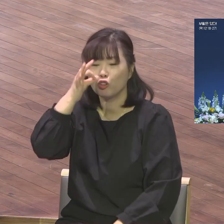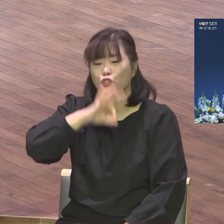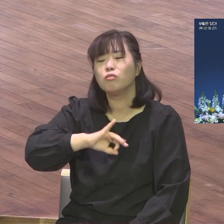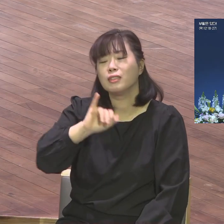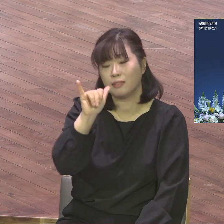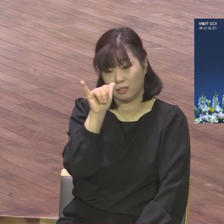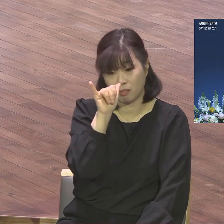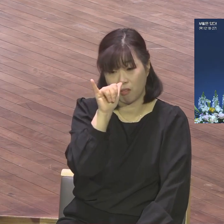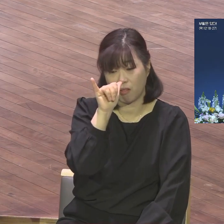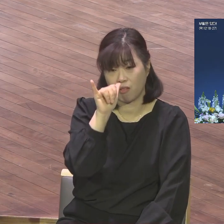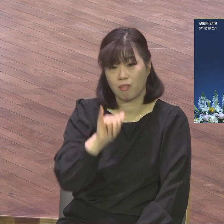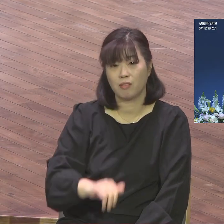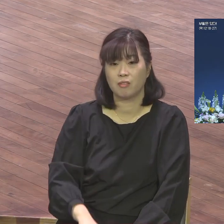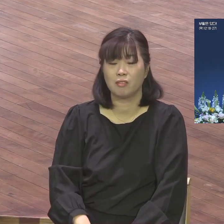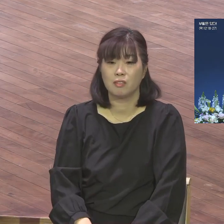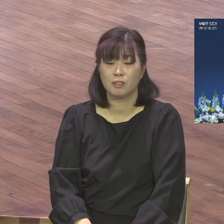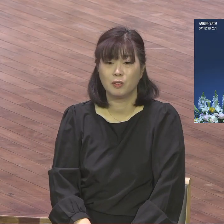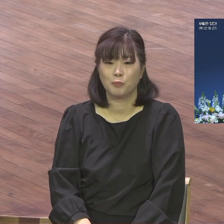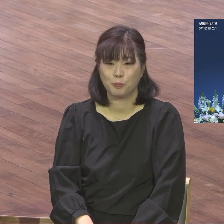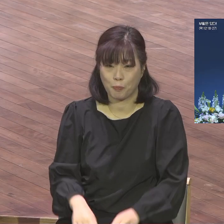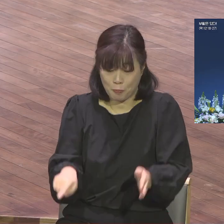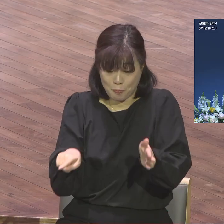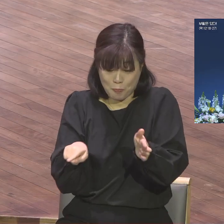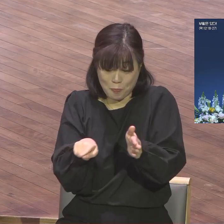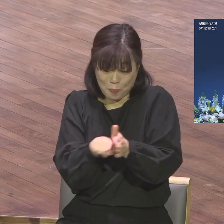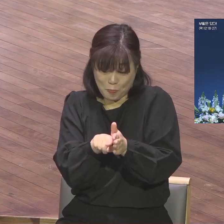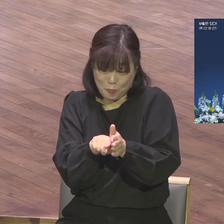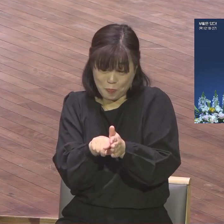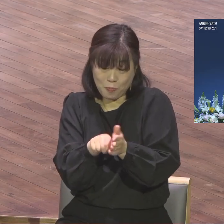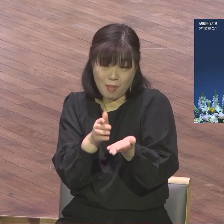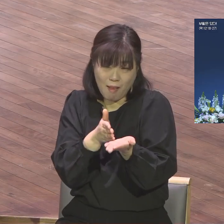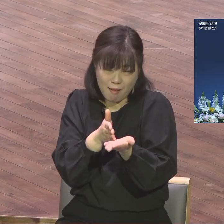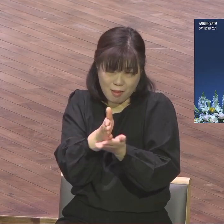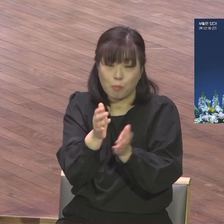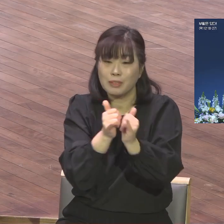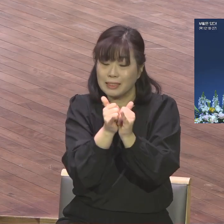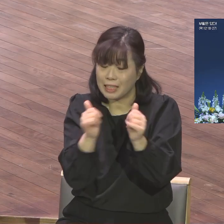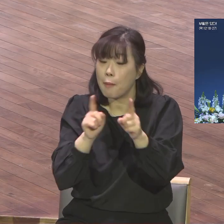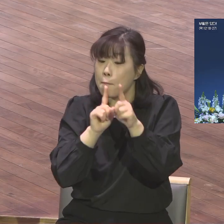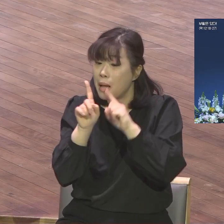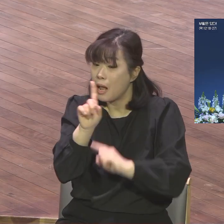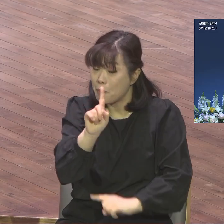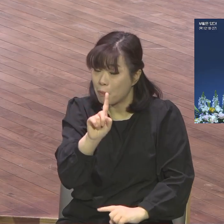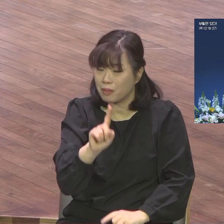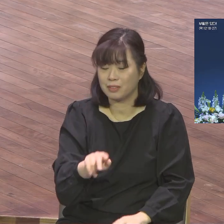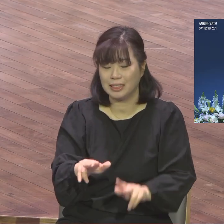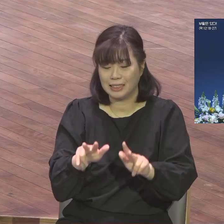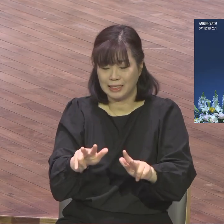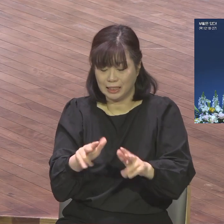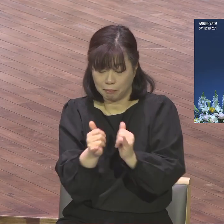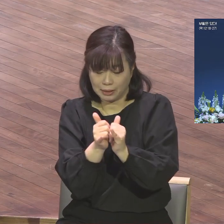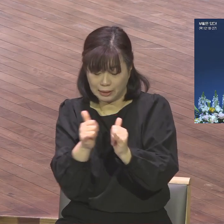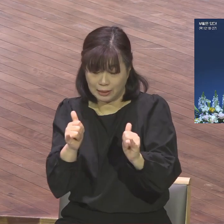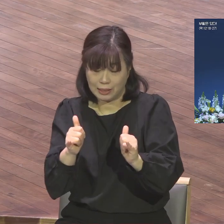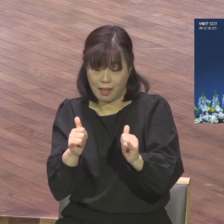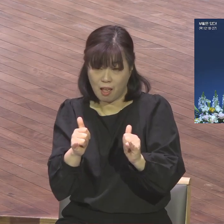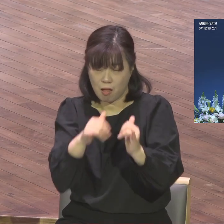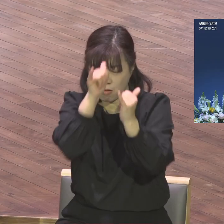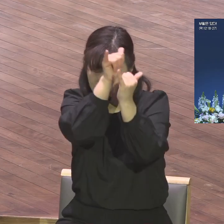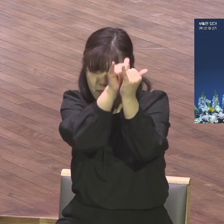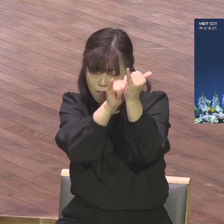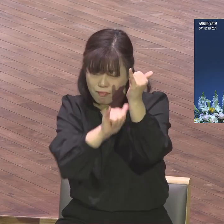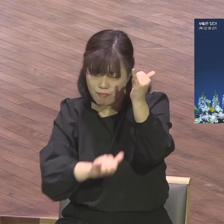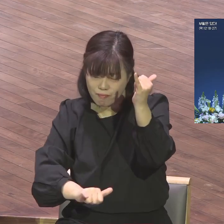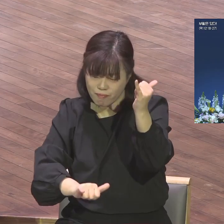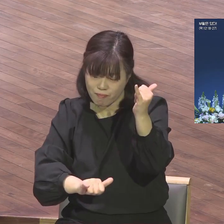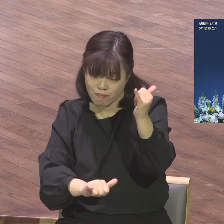한 신학자가 이런 말을 했어요. 지금까지 진행되어 온 인류 역사의 가장 큰 사건 세 가지를 말한다면